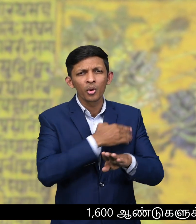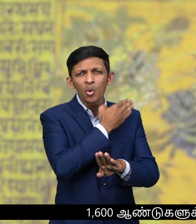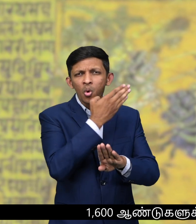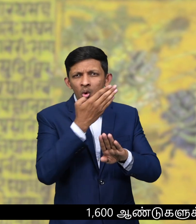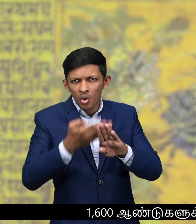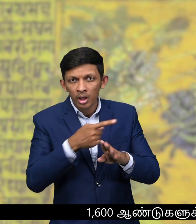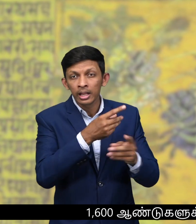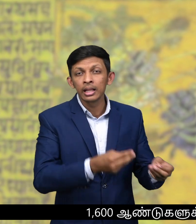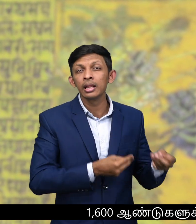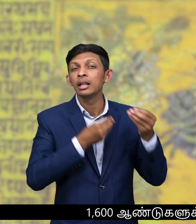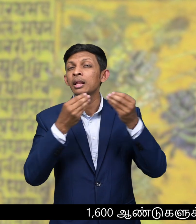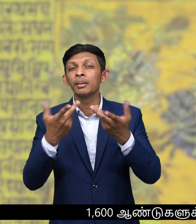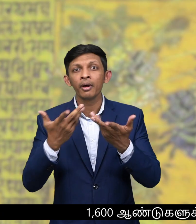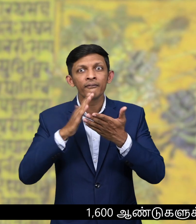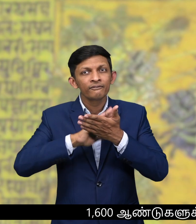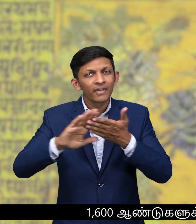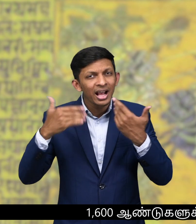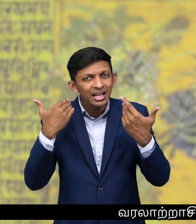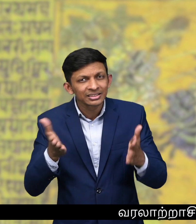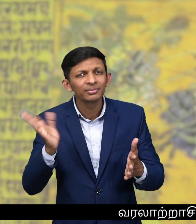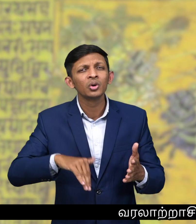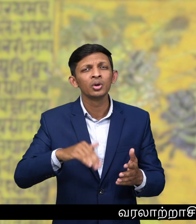1600 ஆண்டுகளுக்கு முன்பே வழங்கப்பட்டதாக